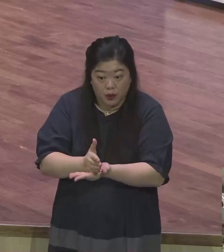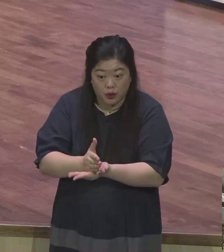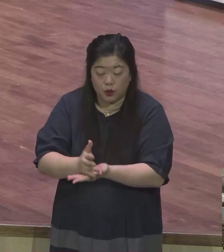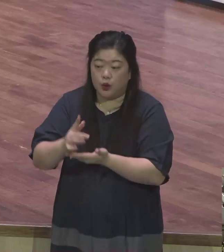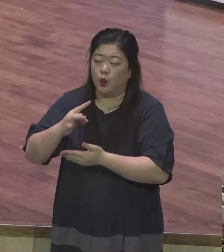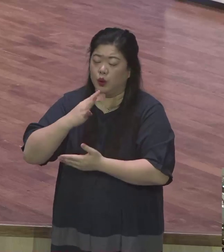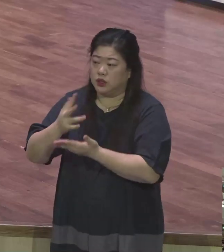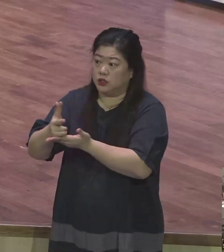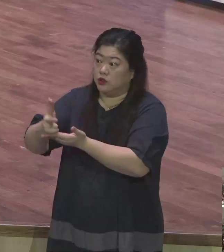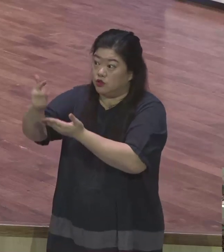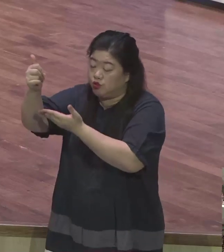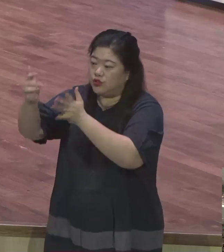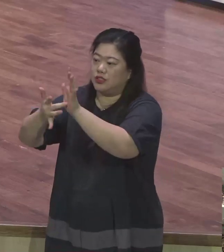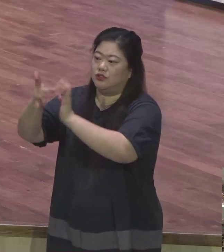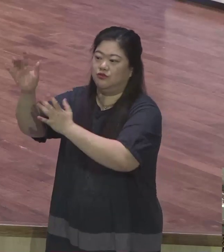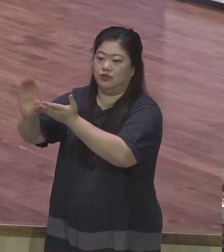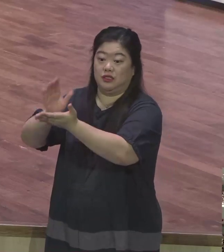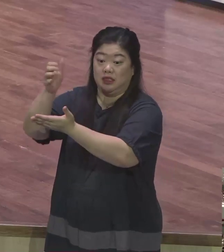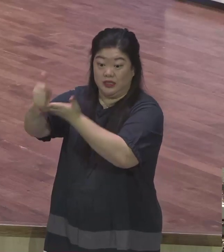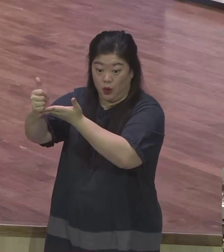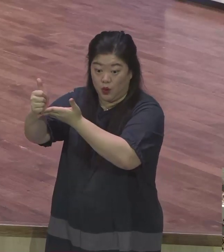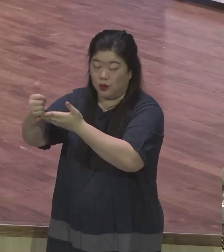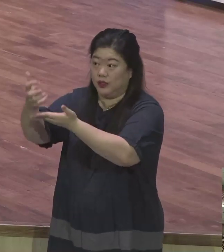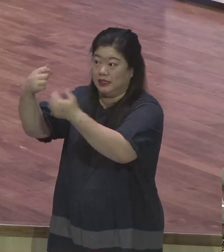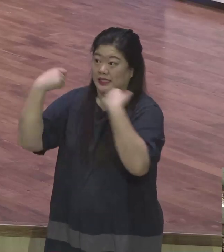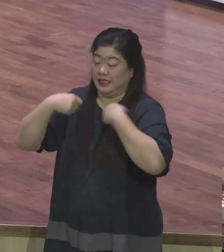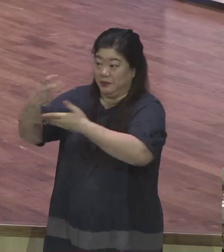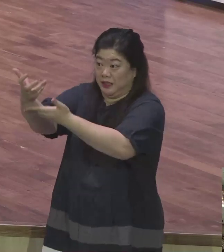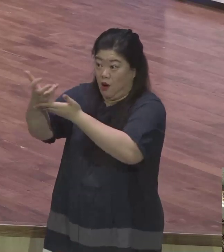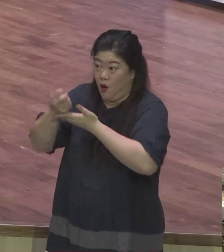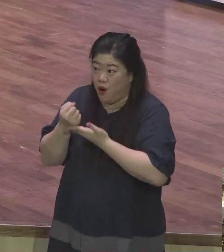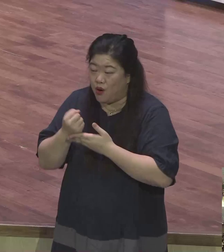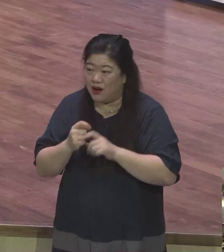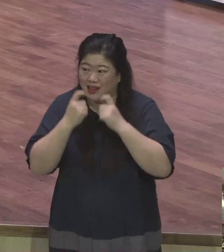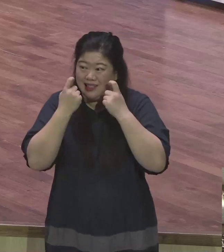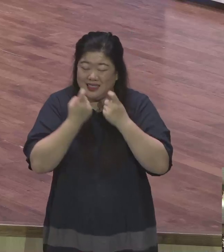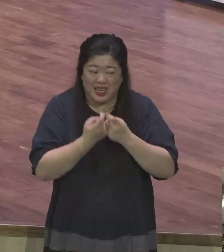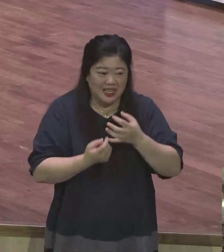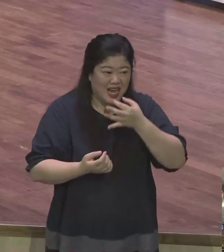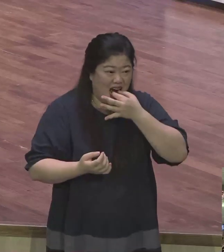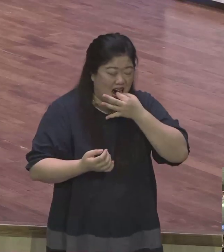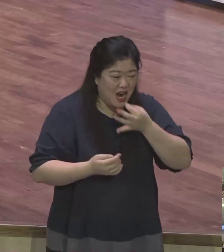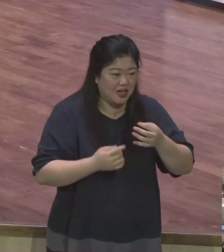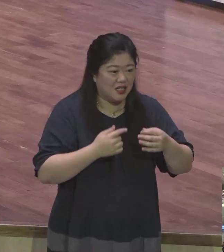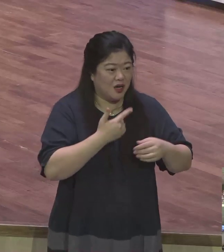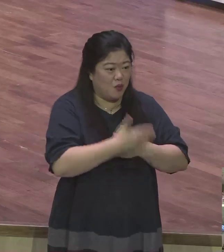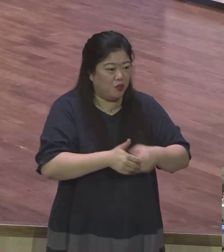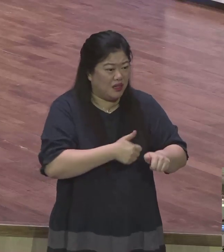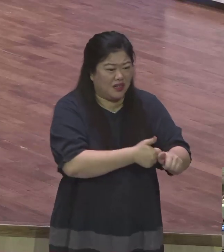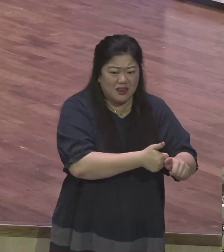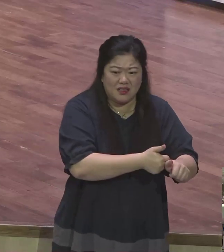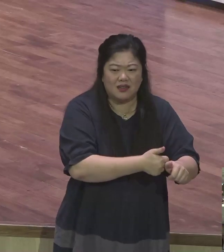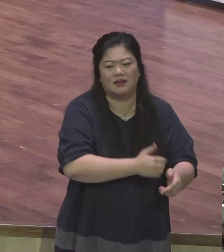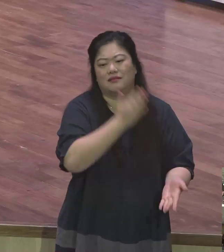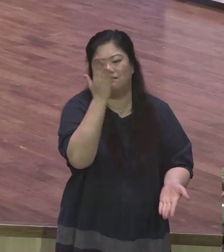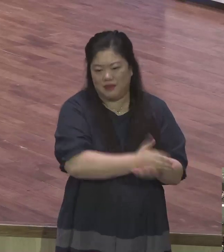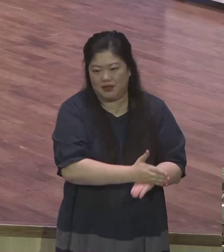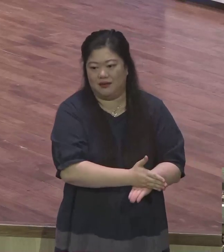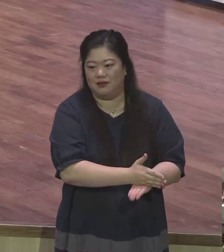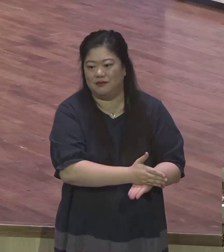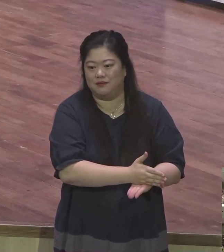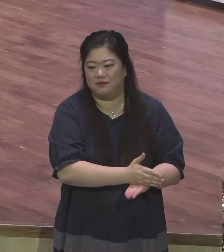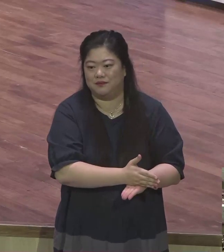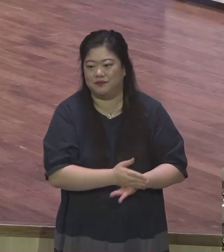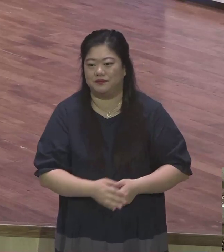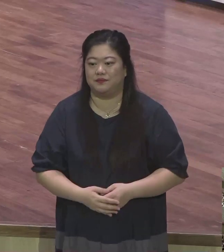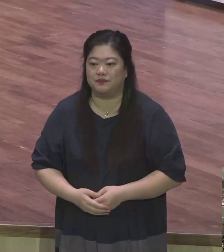오직 주의수 그리스도로 옷 입고 정욕을 위하여 육신의 이를 도마하지 말라. 아멘